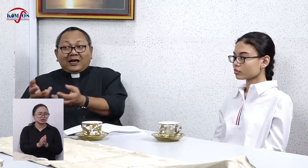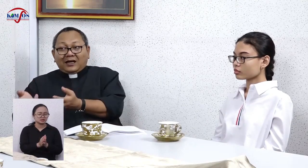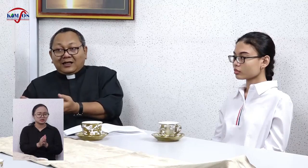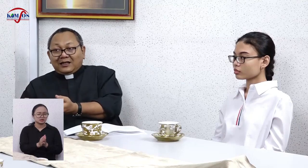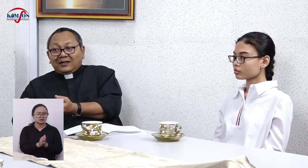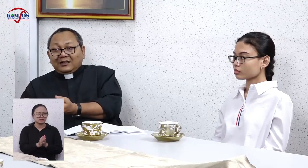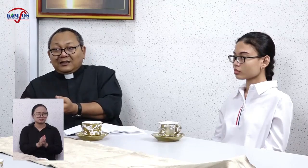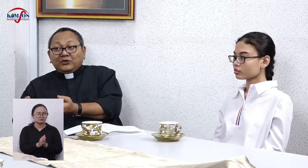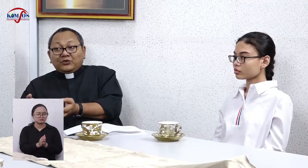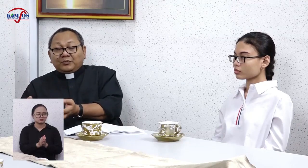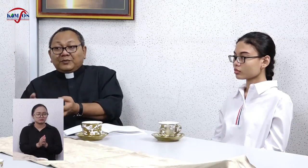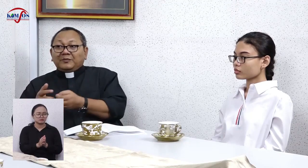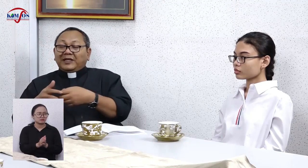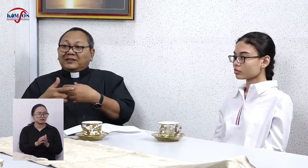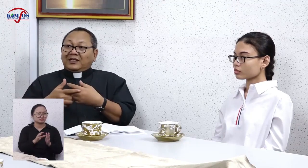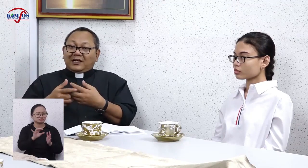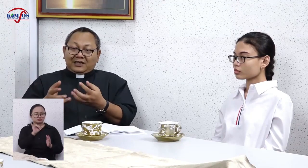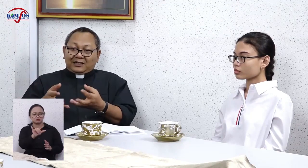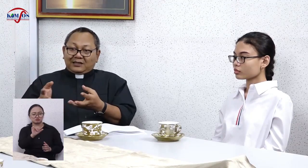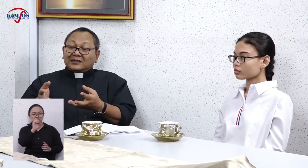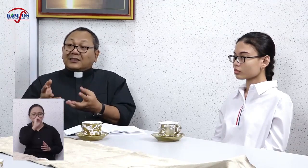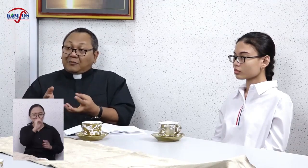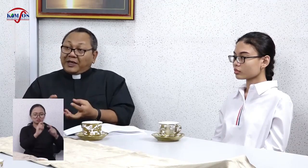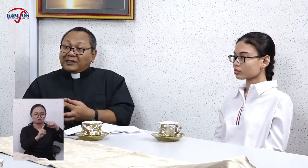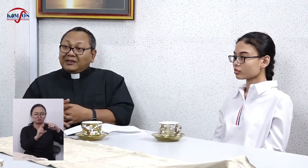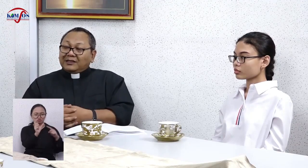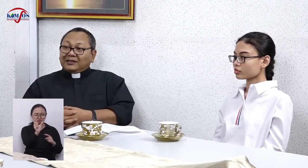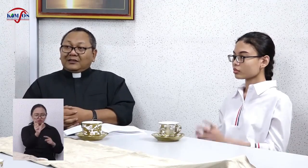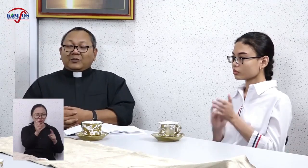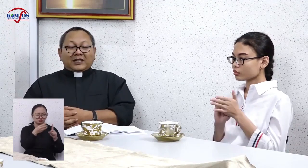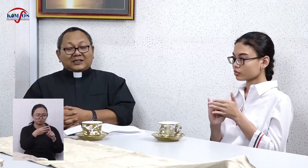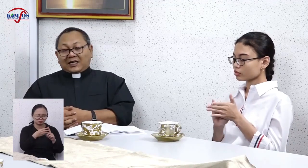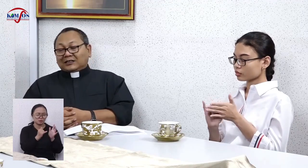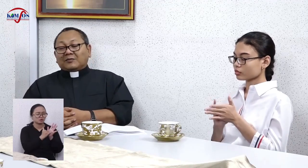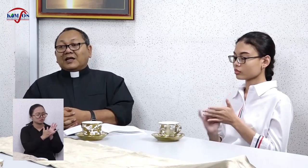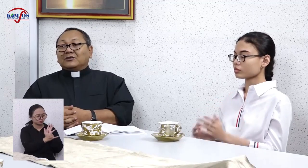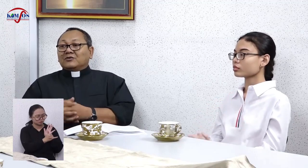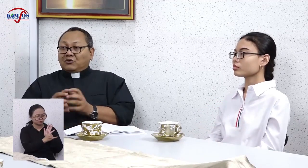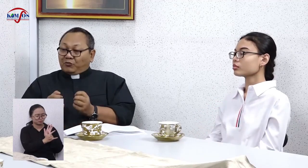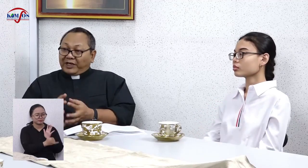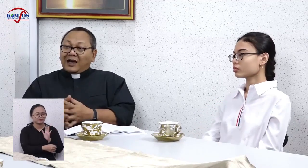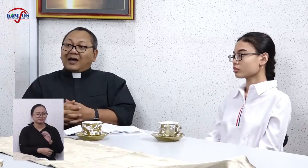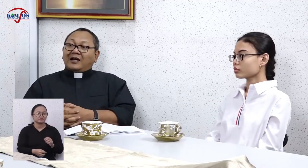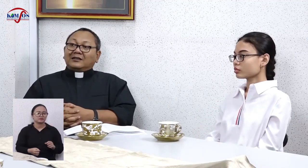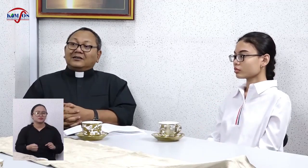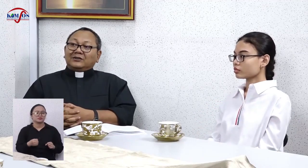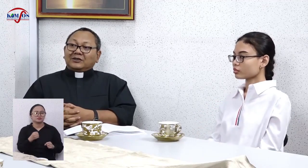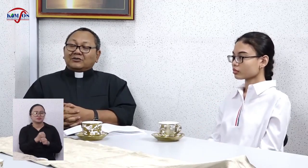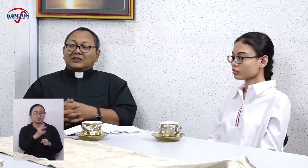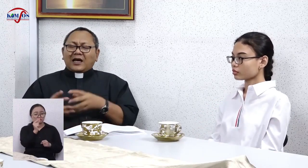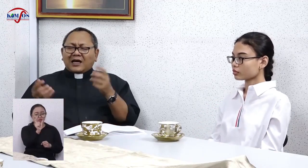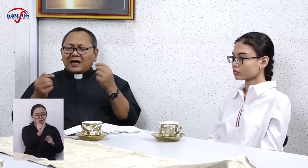media YouTube media streaming mereka sangat terbantu grup WA